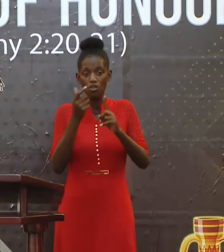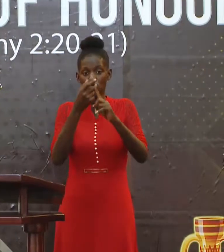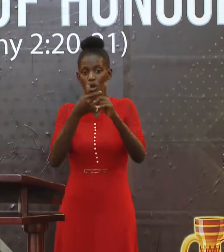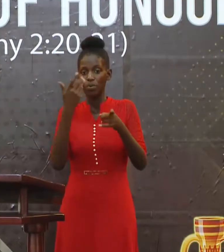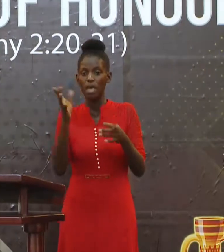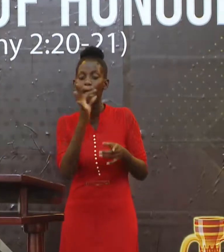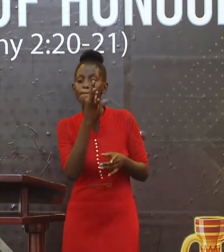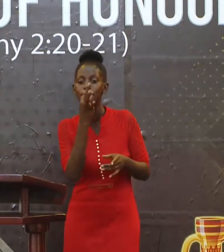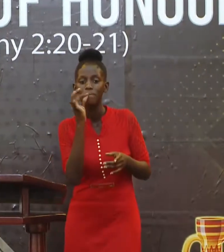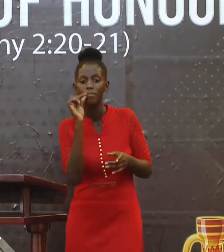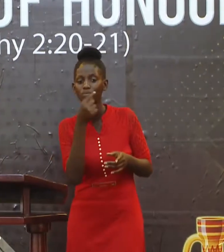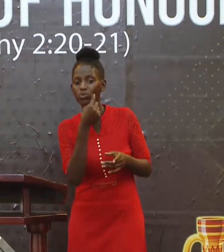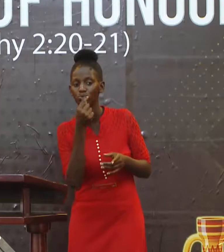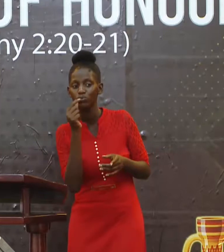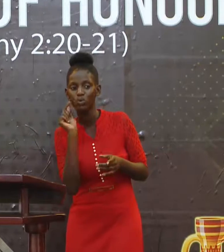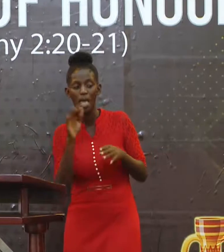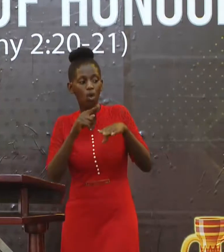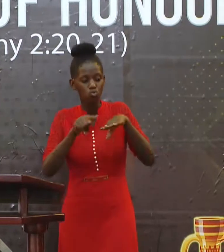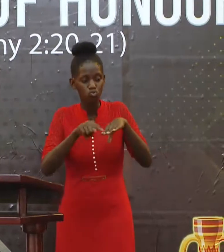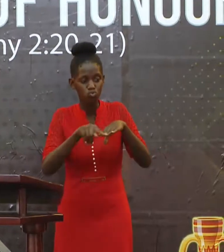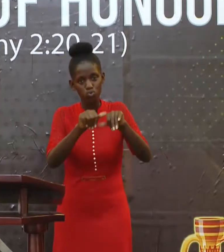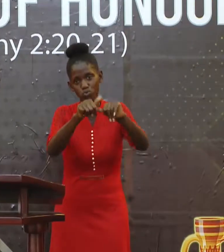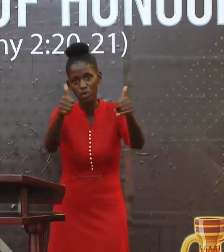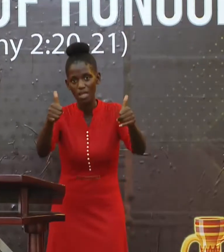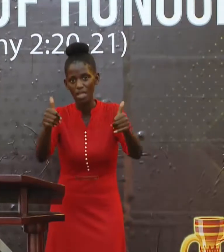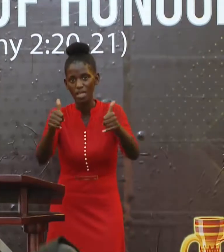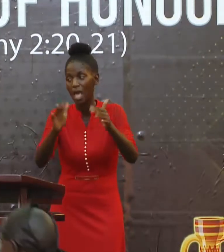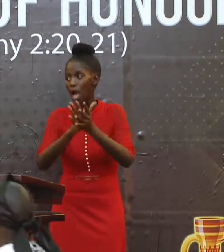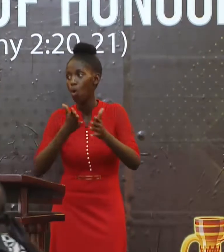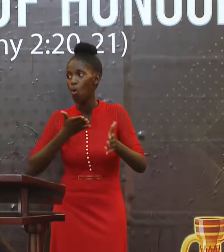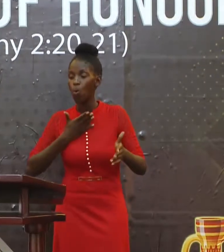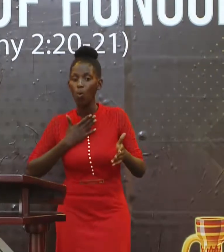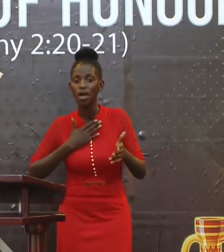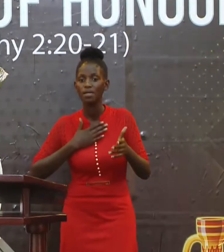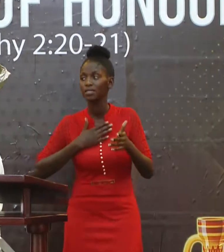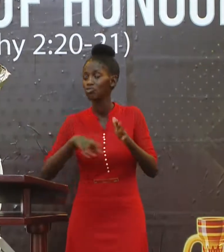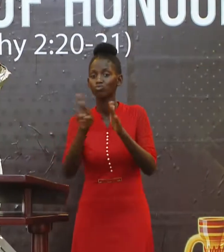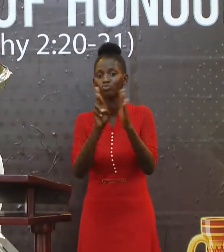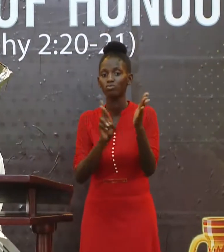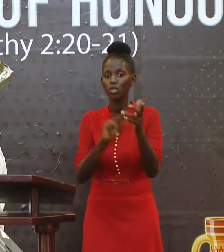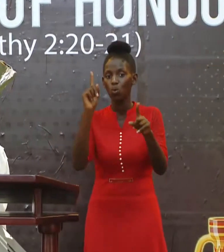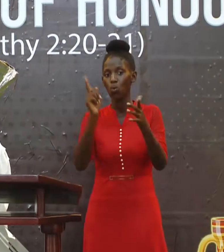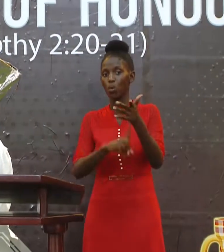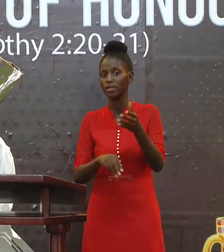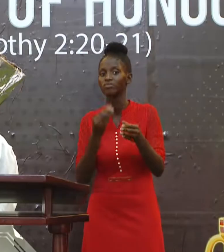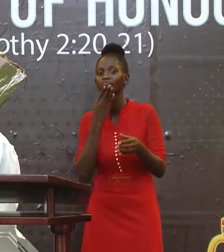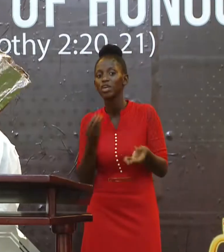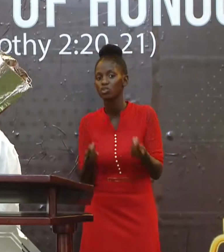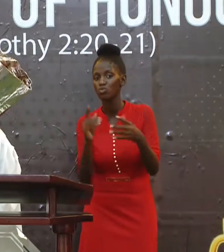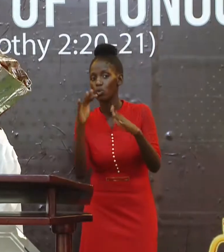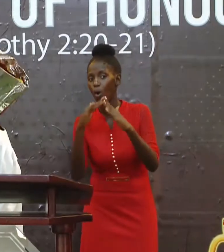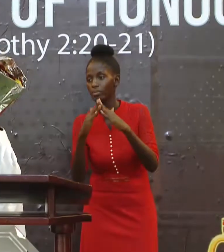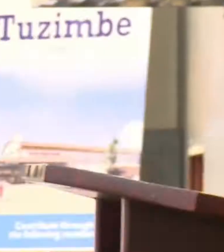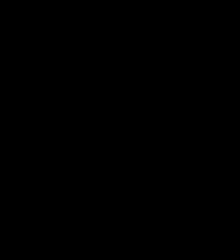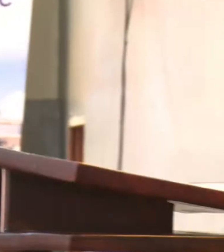Emimwa mugimyuse. Enjala muzikole. Mami njagala kuloopera abami kye batukola waka. Sokoleke.